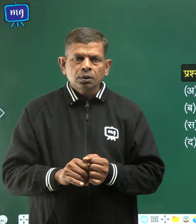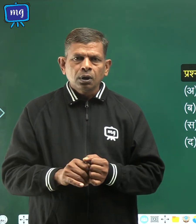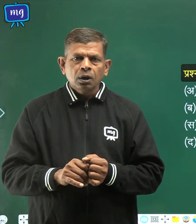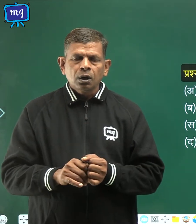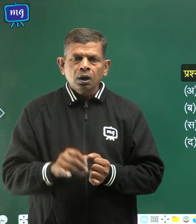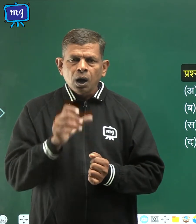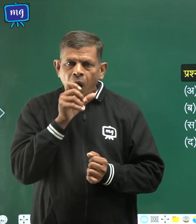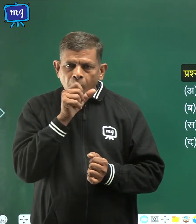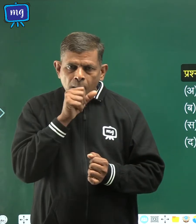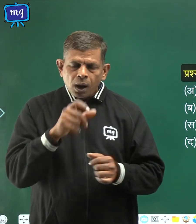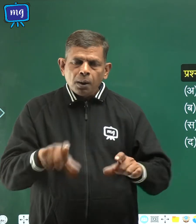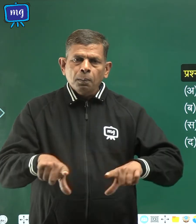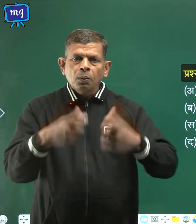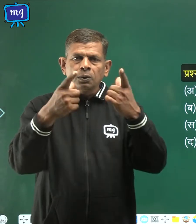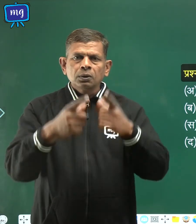आम का पौधा।